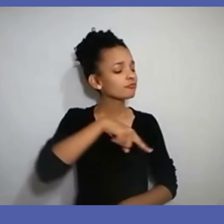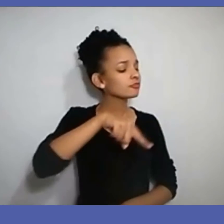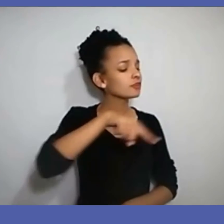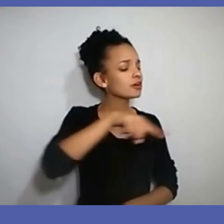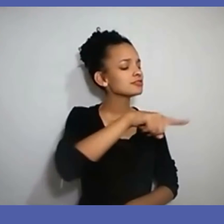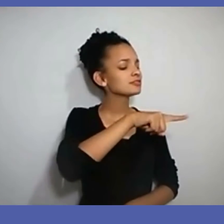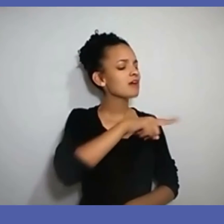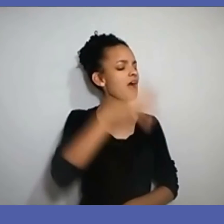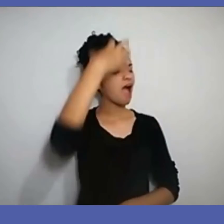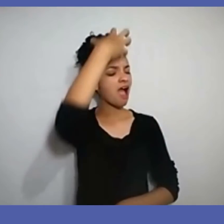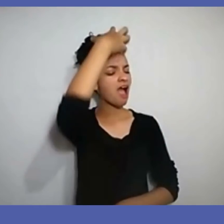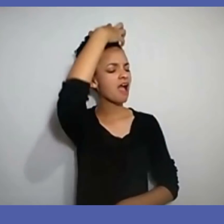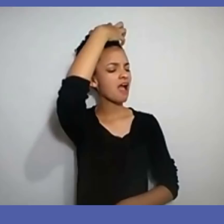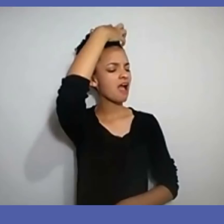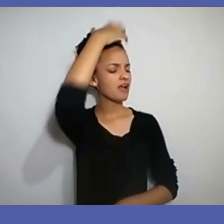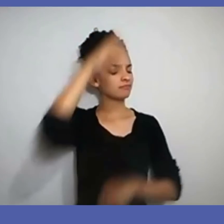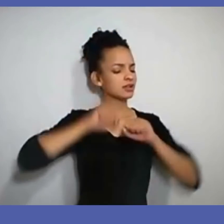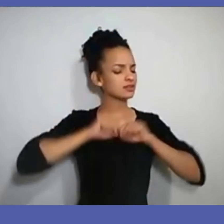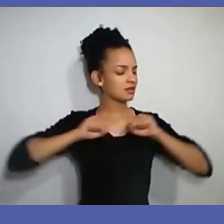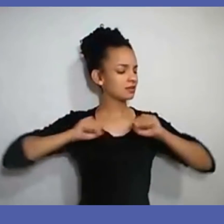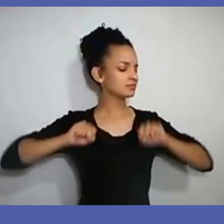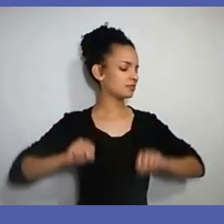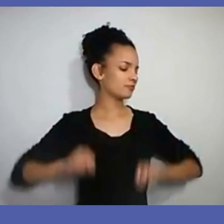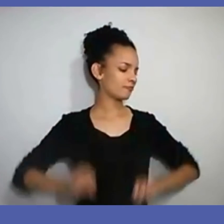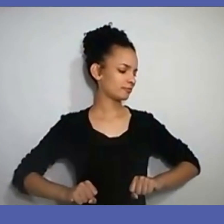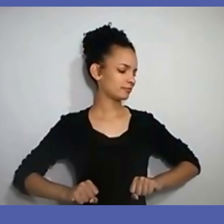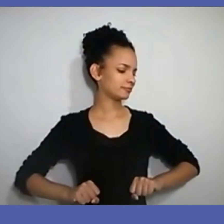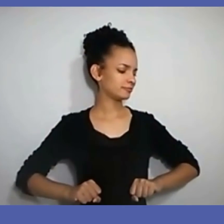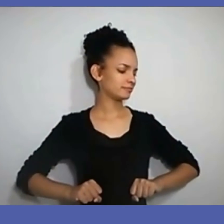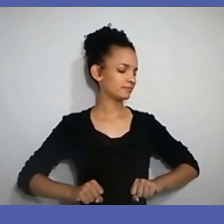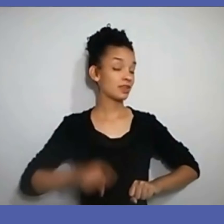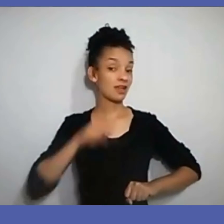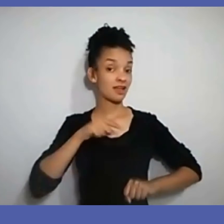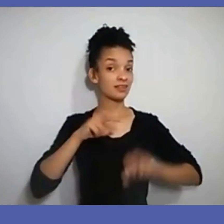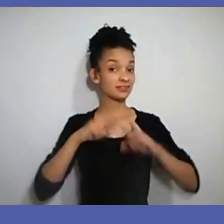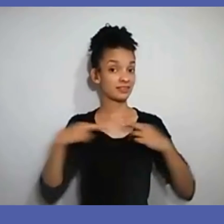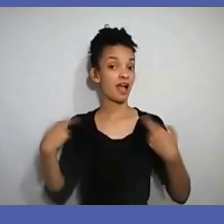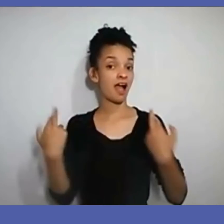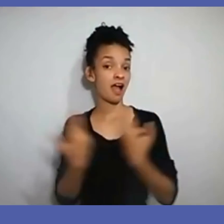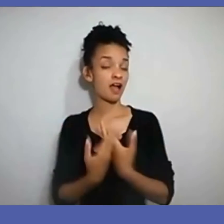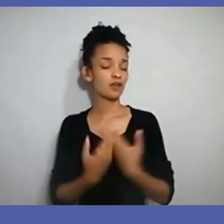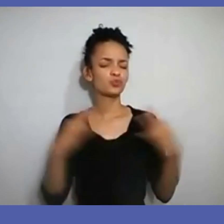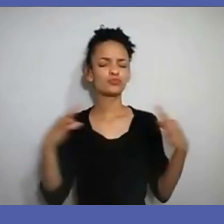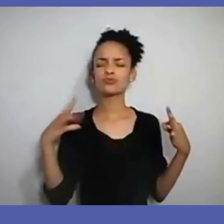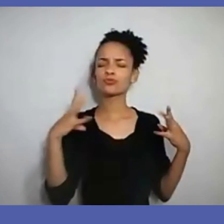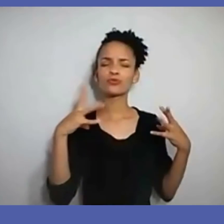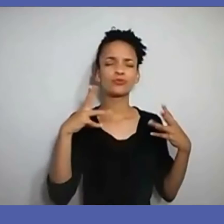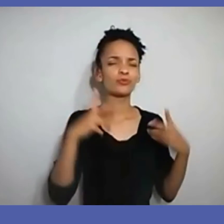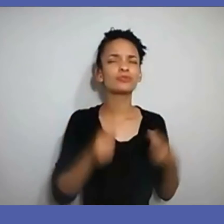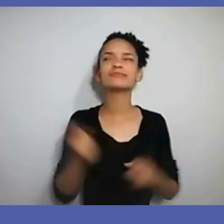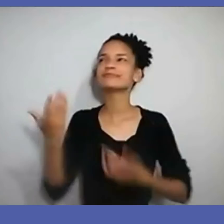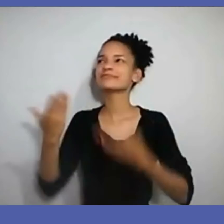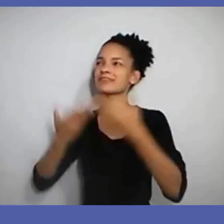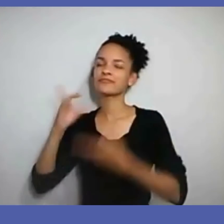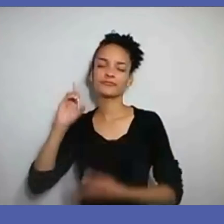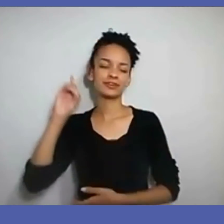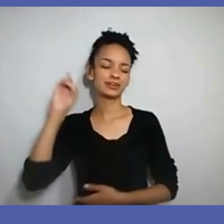sacerdotes, e nesse reino todos servem a Deus. E vós sereis a nação